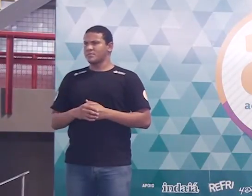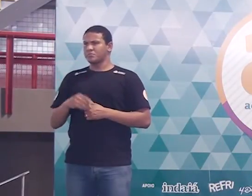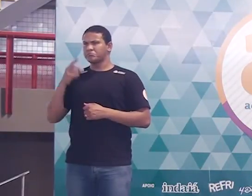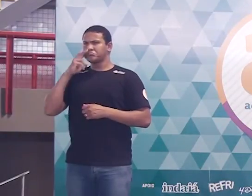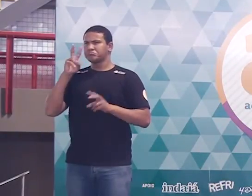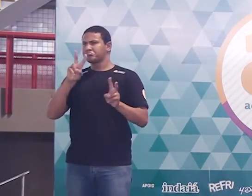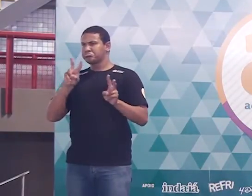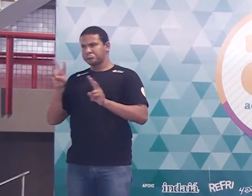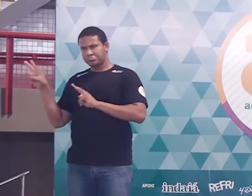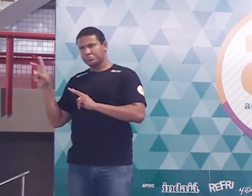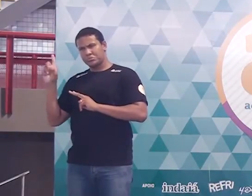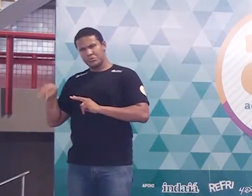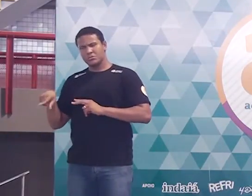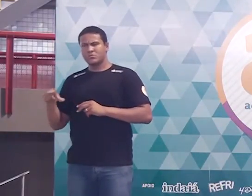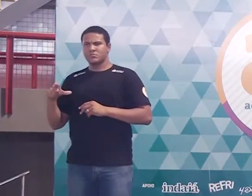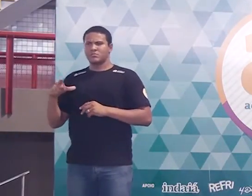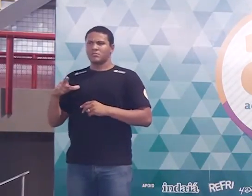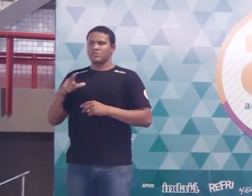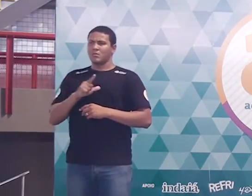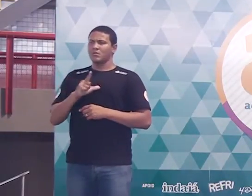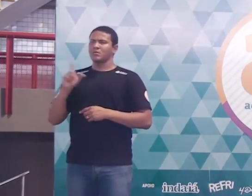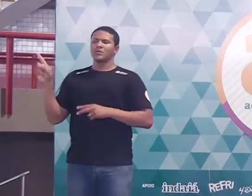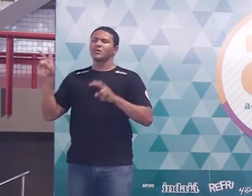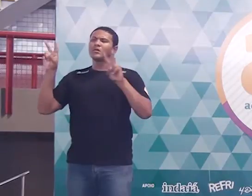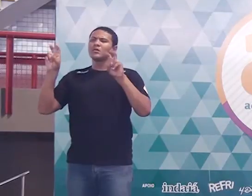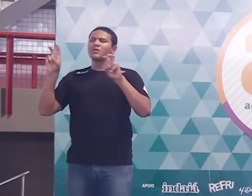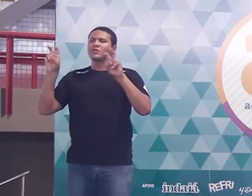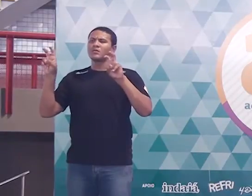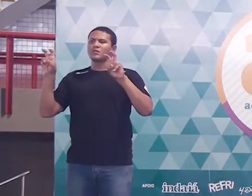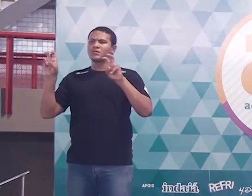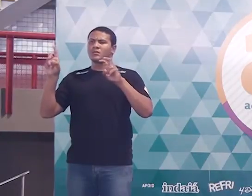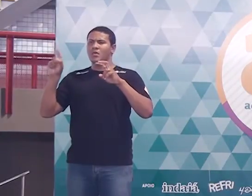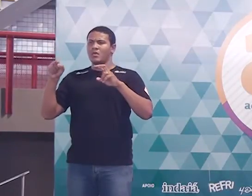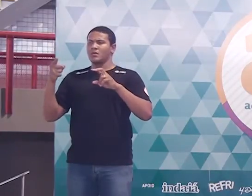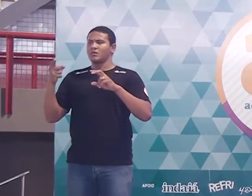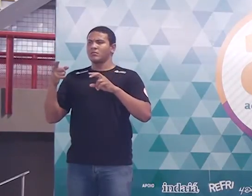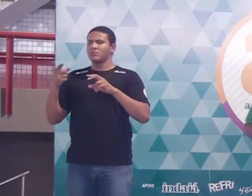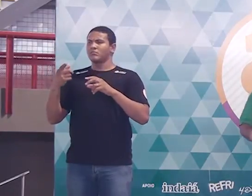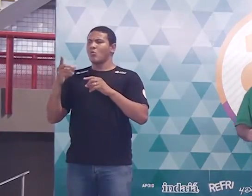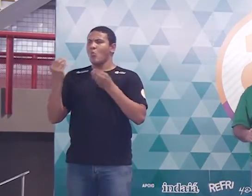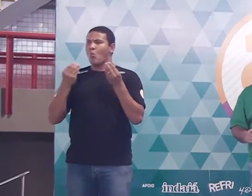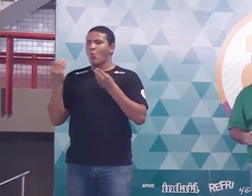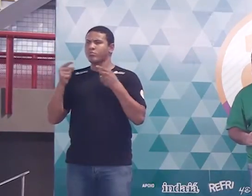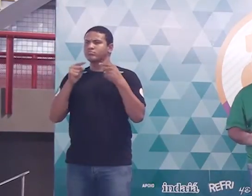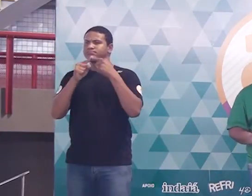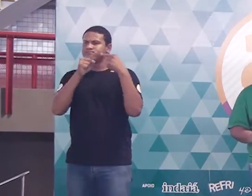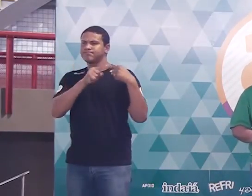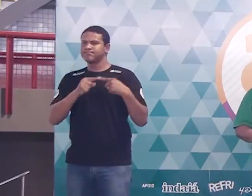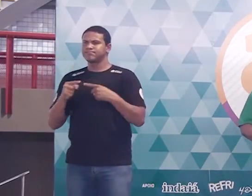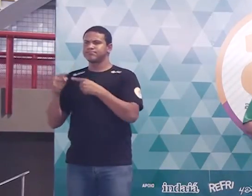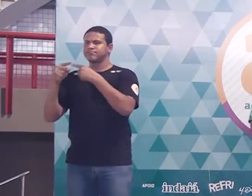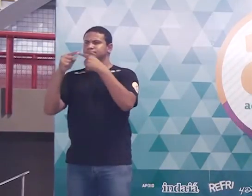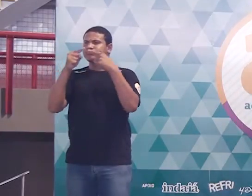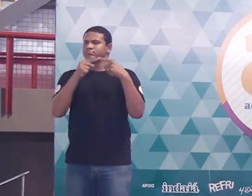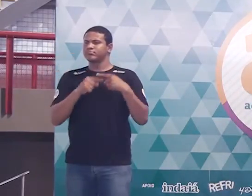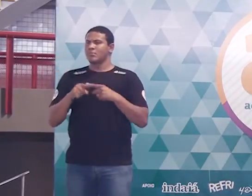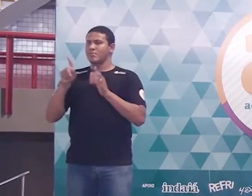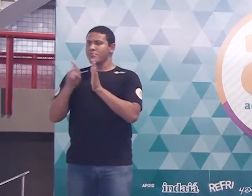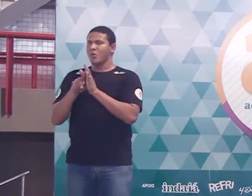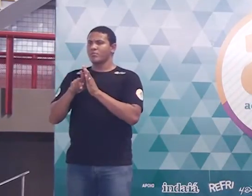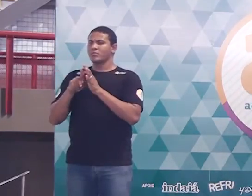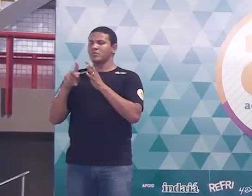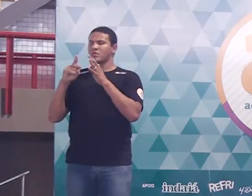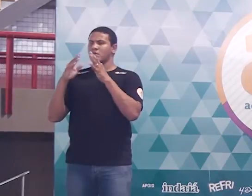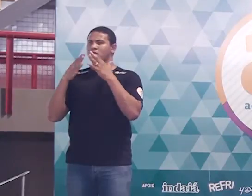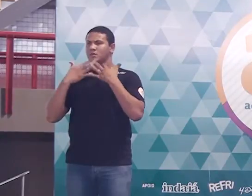telão. Esse vídeo fala sobre relações ecológicas, interações ecológicas. E ele